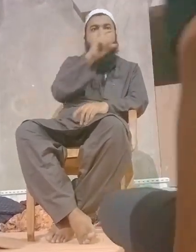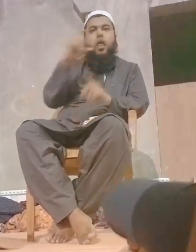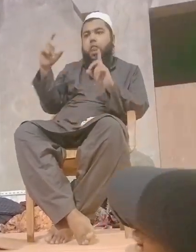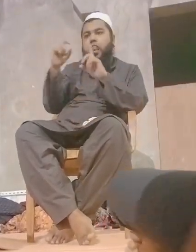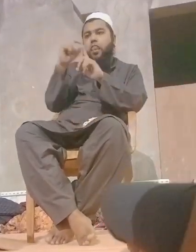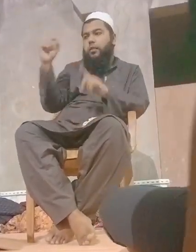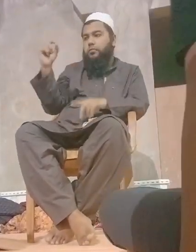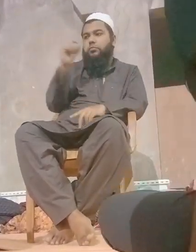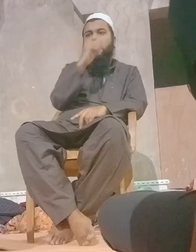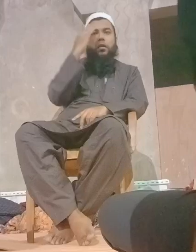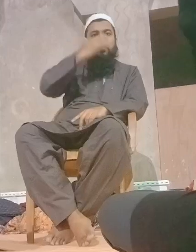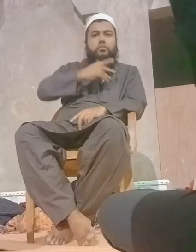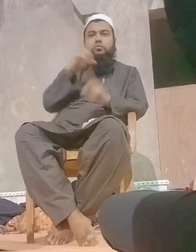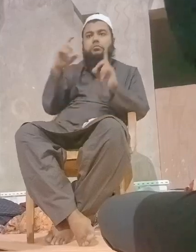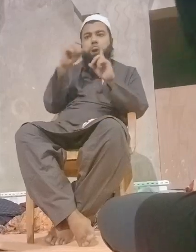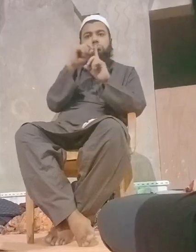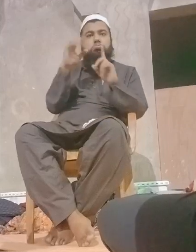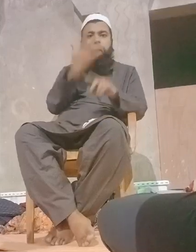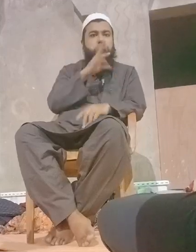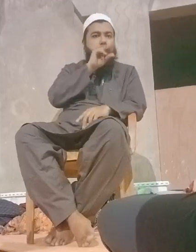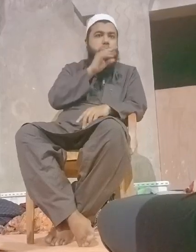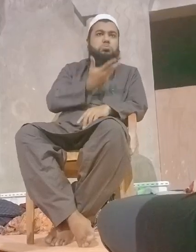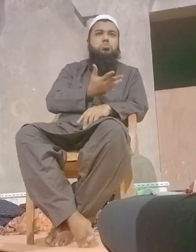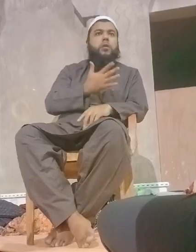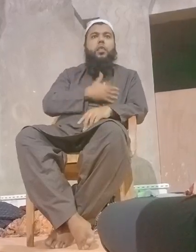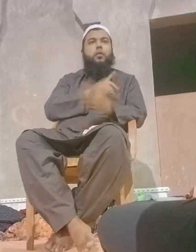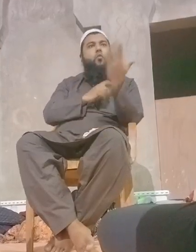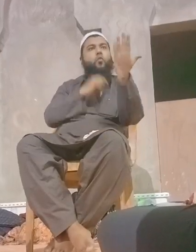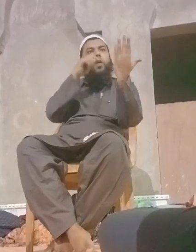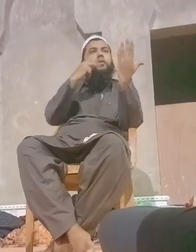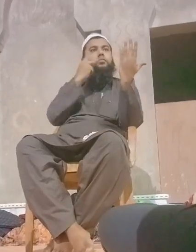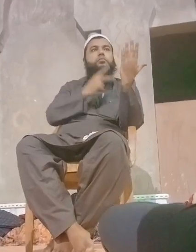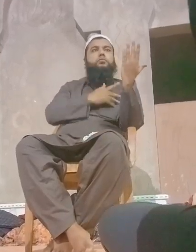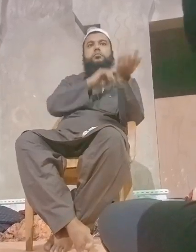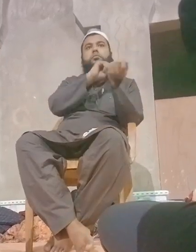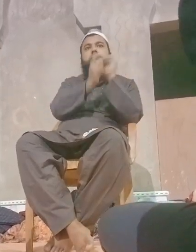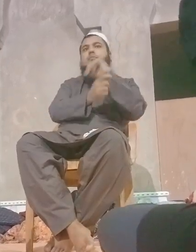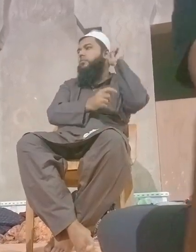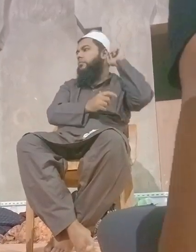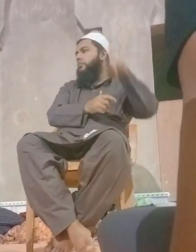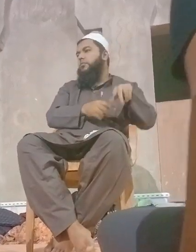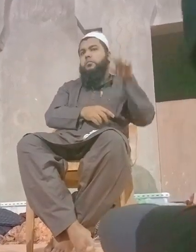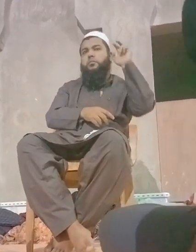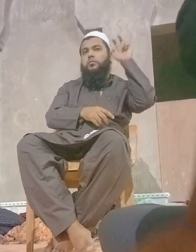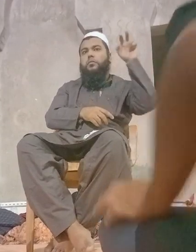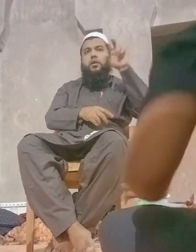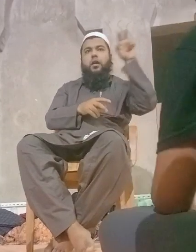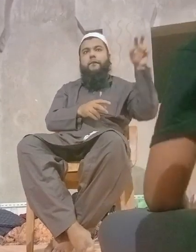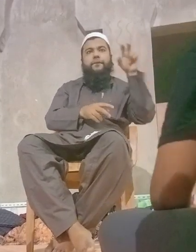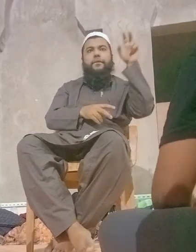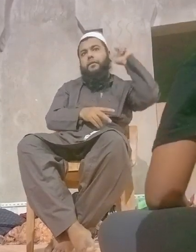জিনিস মনে করবে, আর শয়তান সেই খুশির জিনিসটা সামনে দেবে যে তোর দোকান, তোর